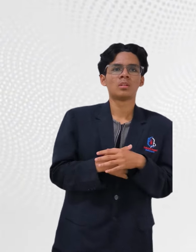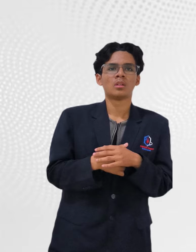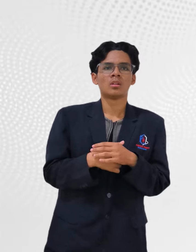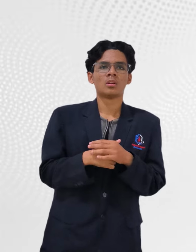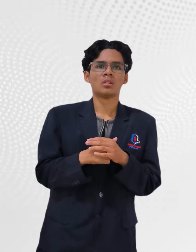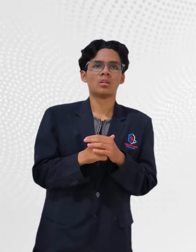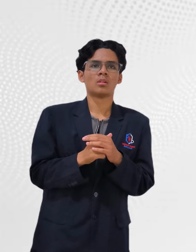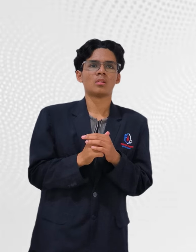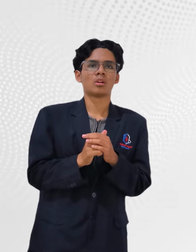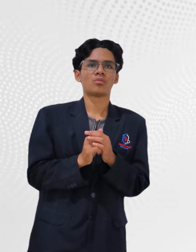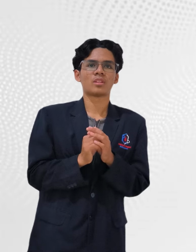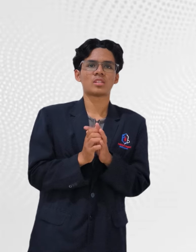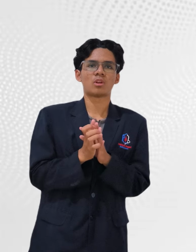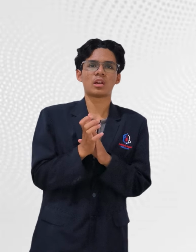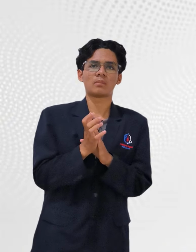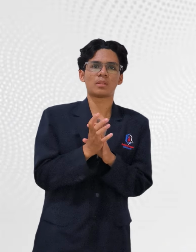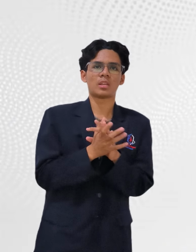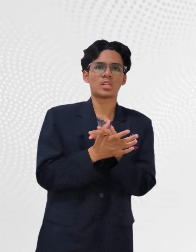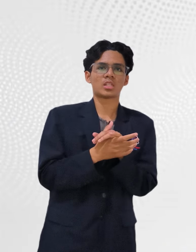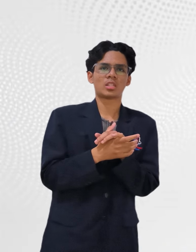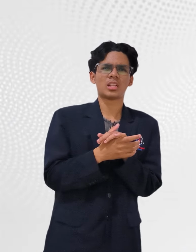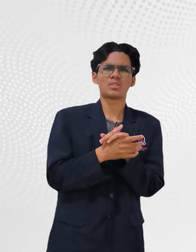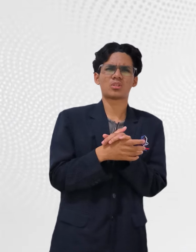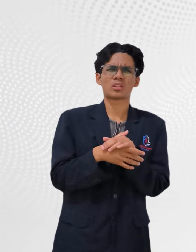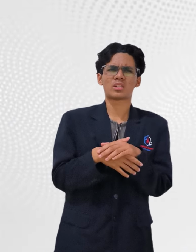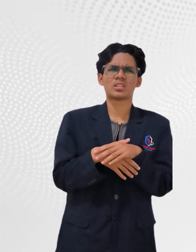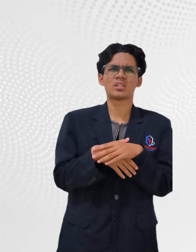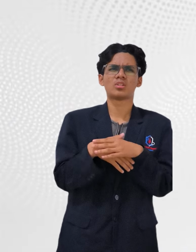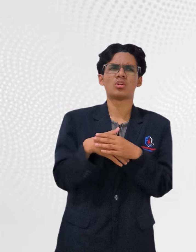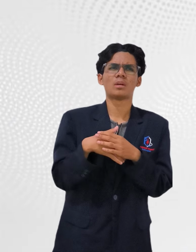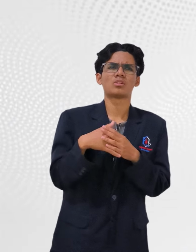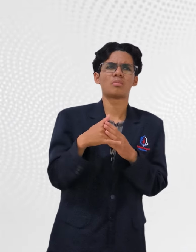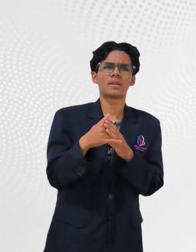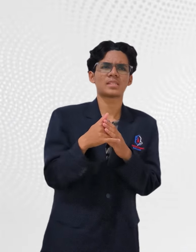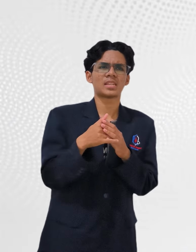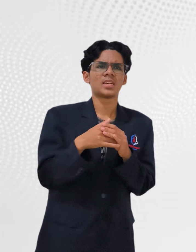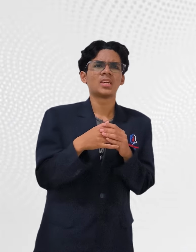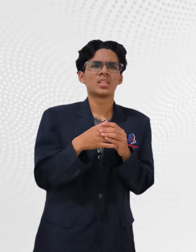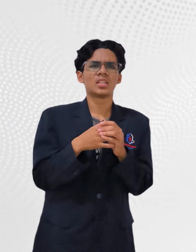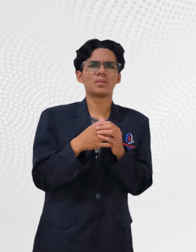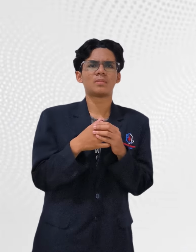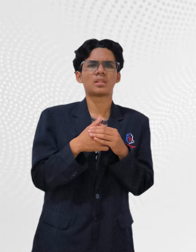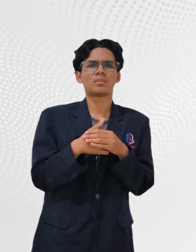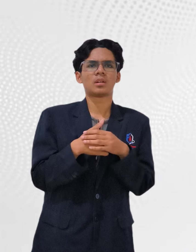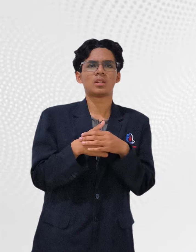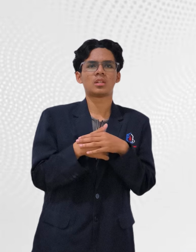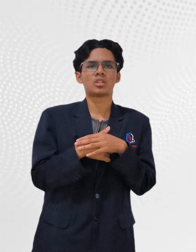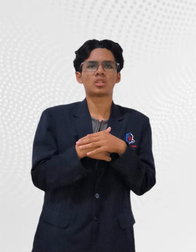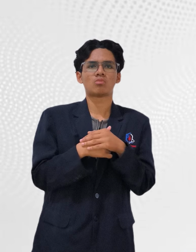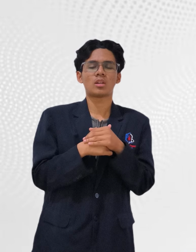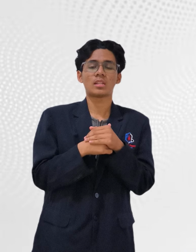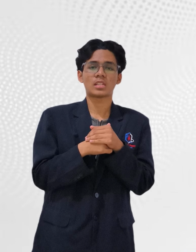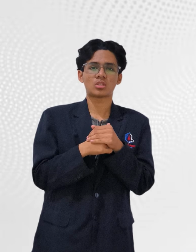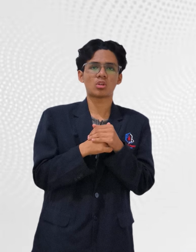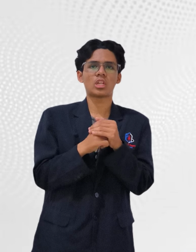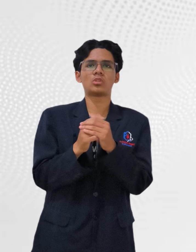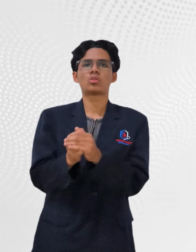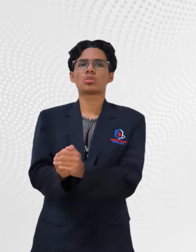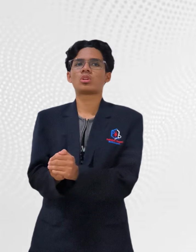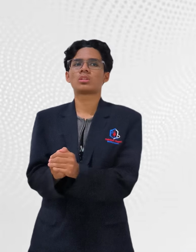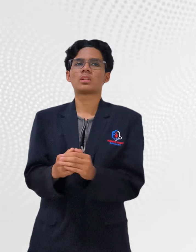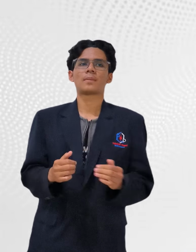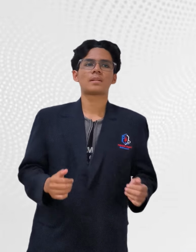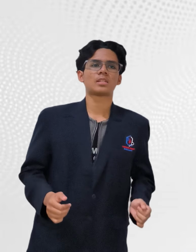akan konversi semua elemen dalam sirkuit ke domain kompleks. Ini melibatkan mengganti semua